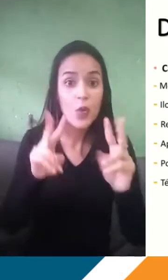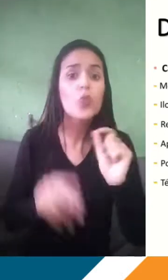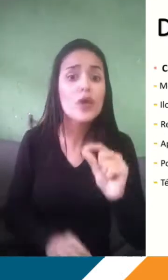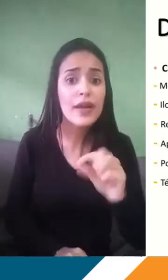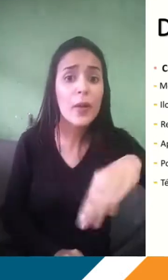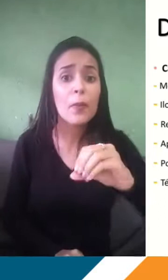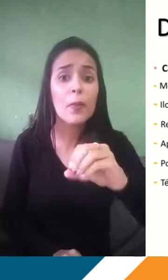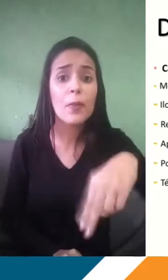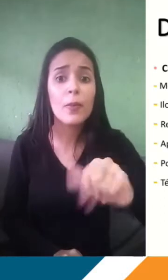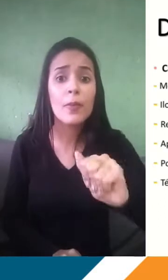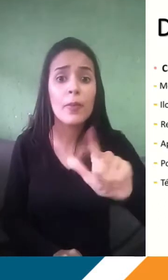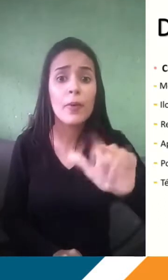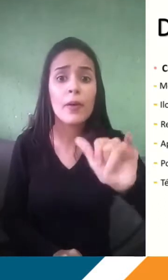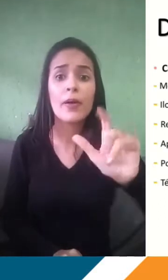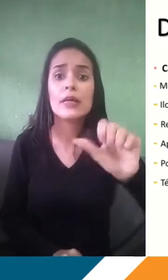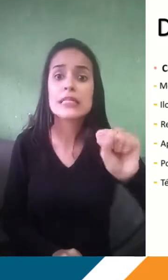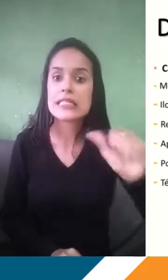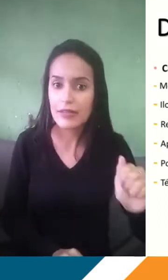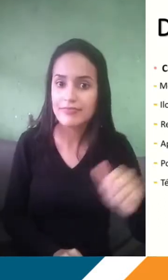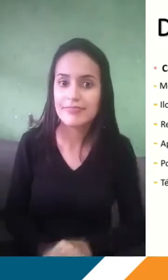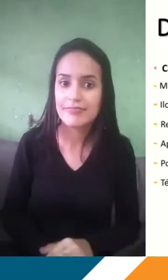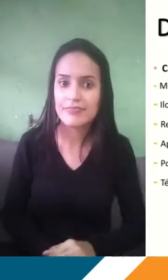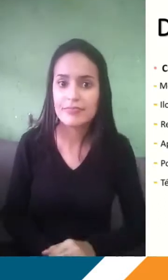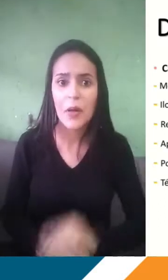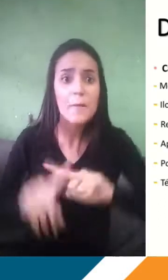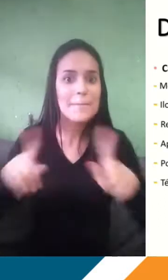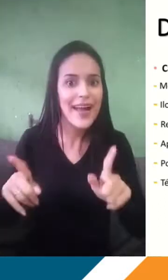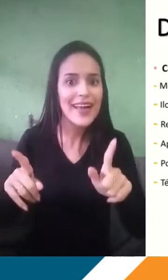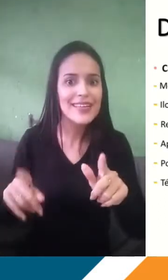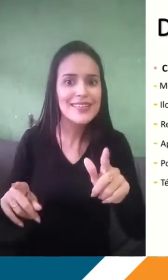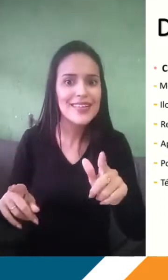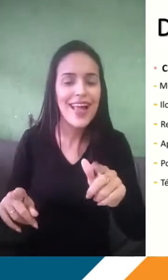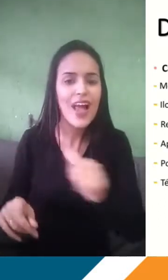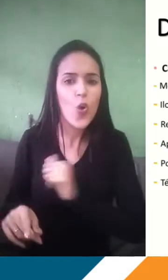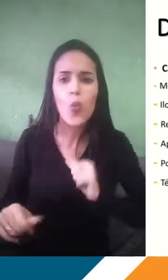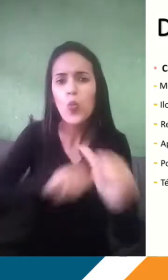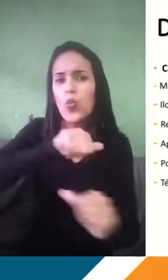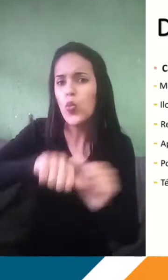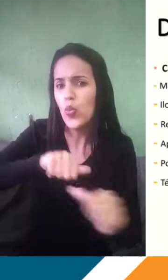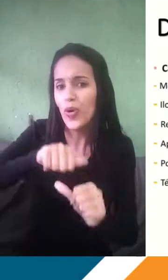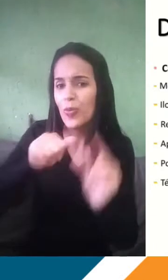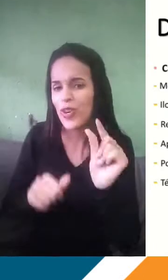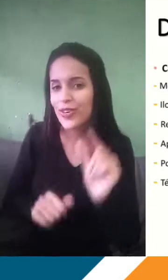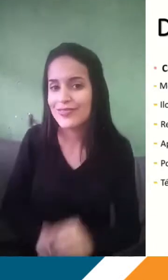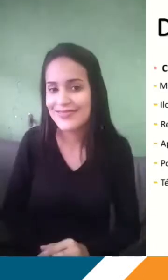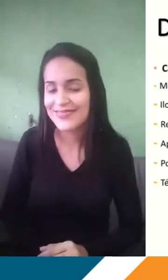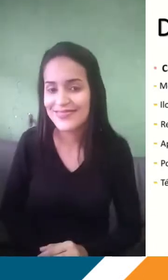com modificações feitas pelo artista. Vemos aqui a modificação de uma obra de arte